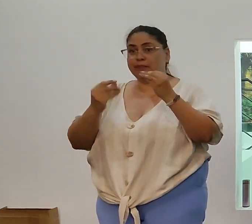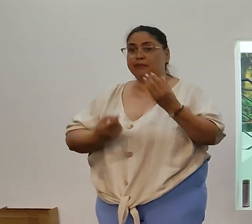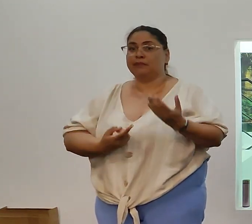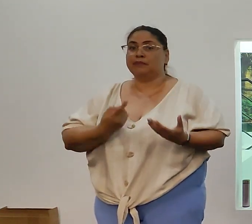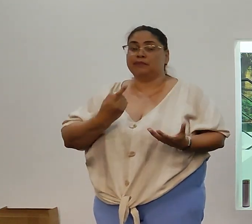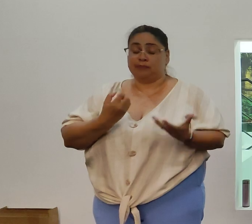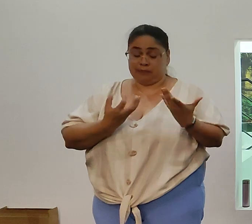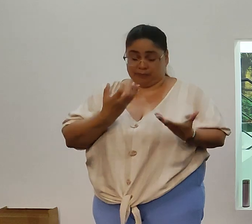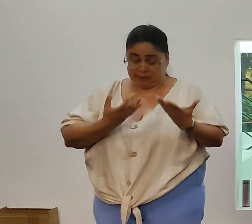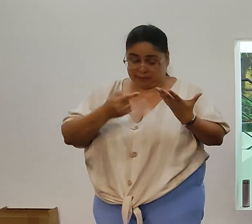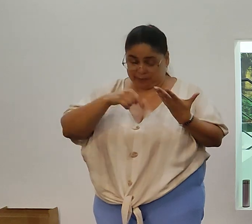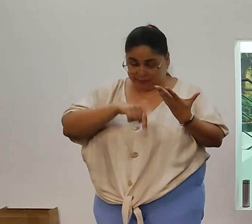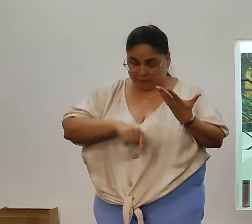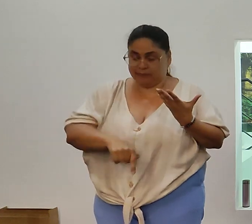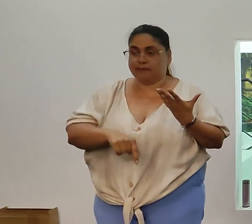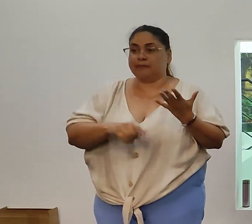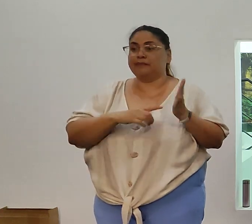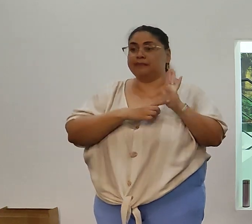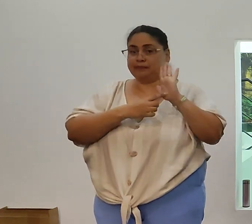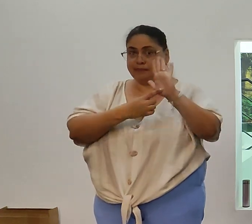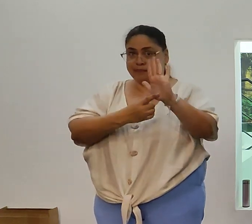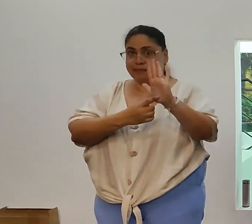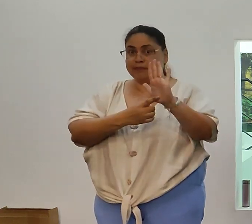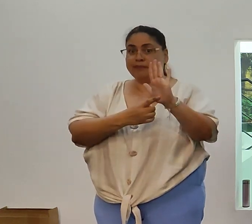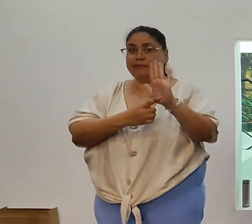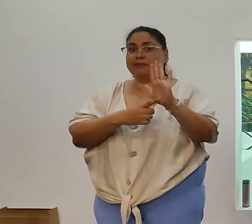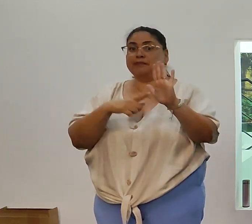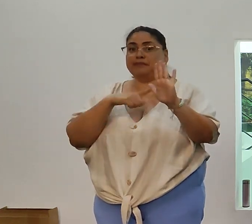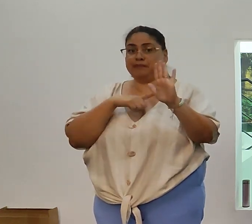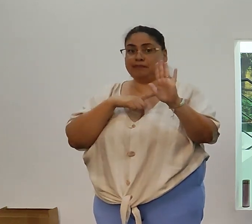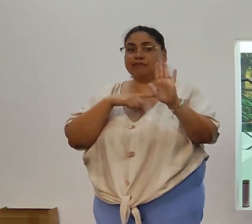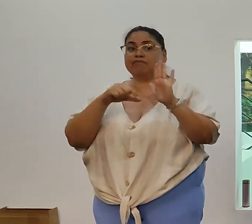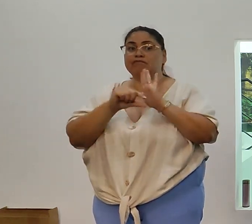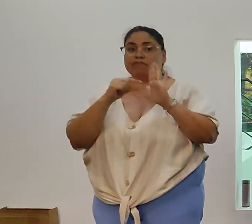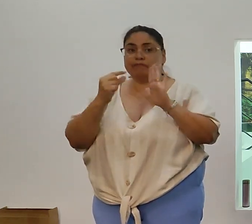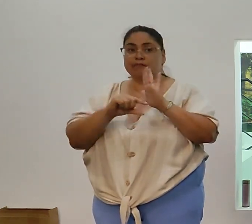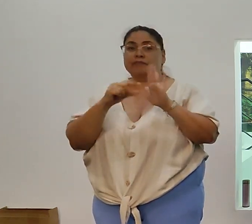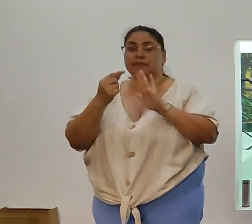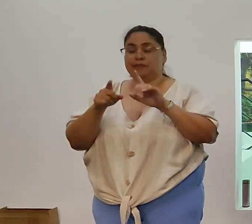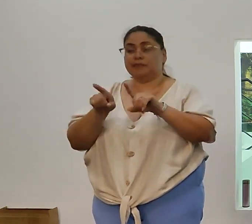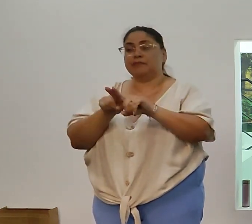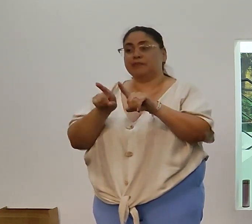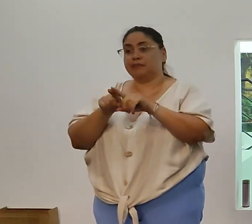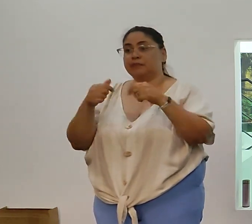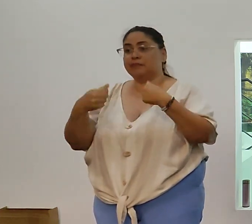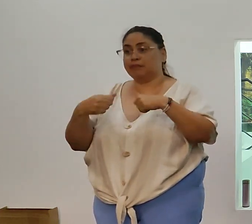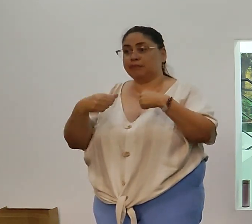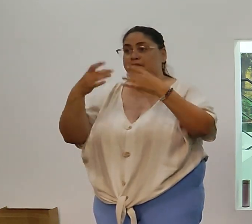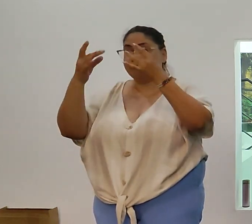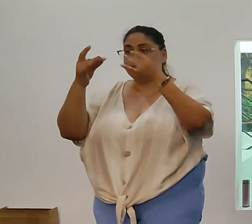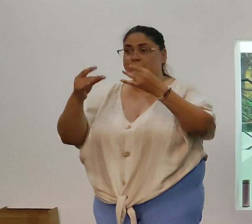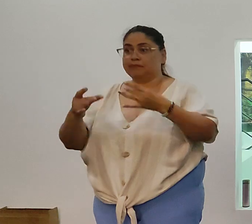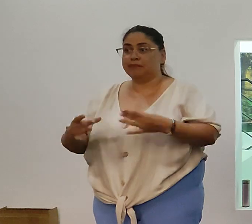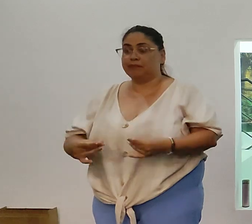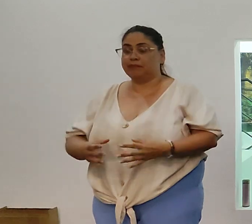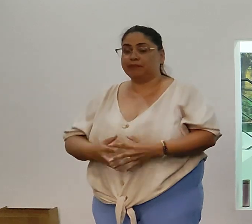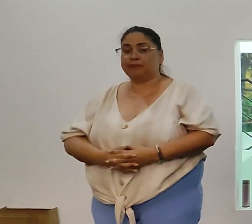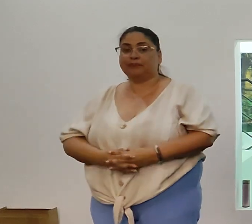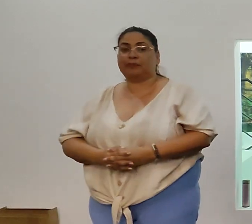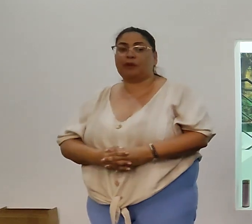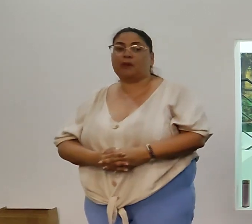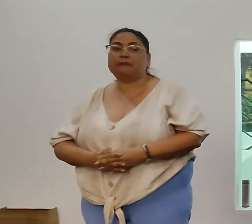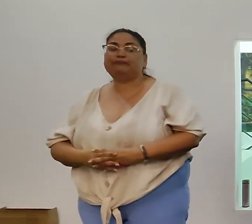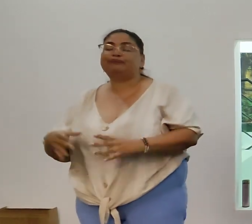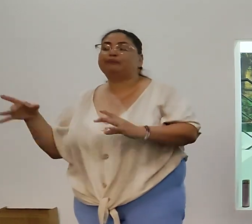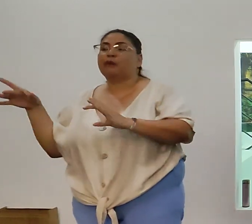inferno. Ele é bíblico, é muito falado, e nós temos também que falar sobre ele. O